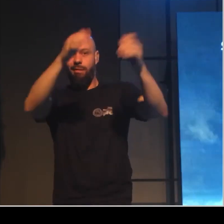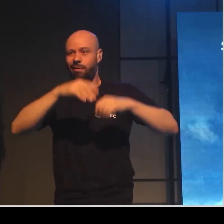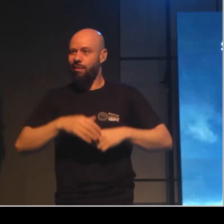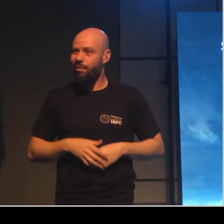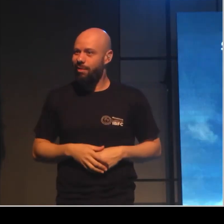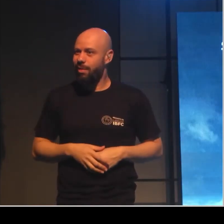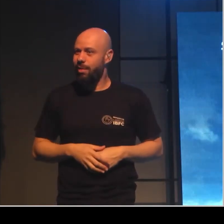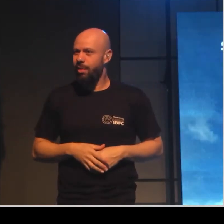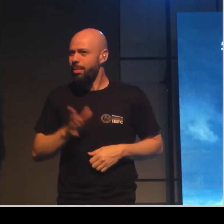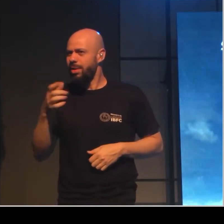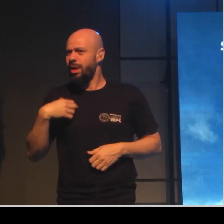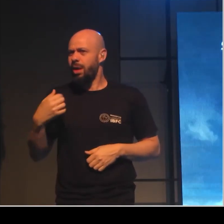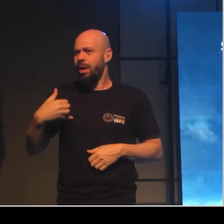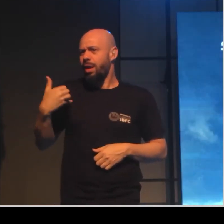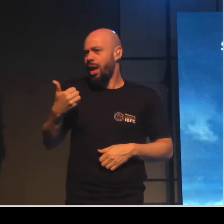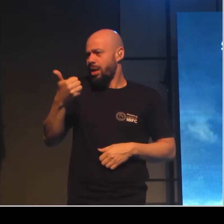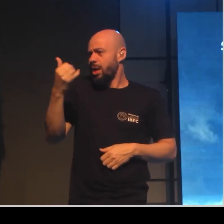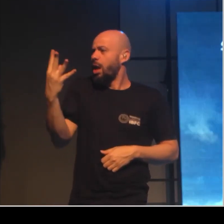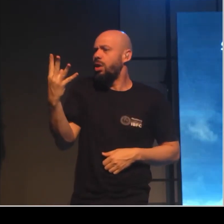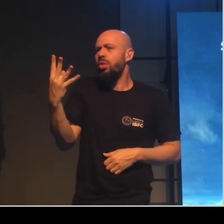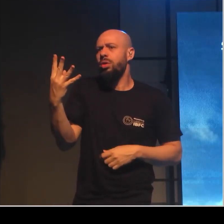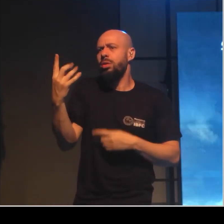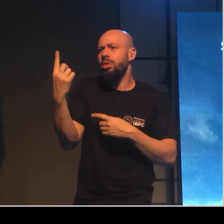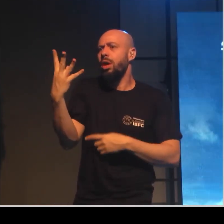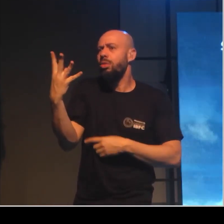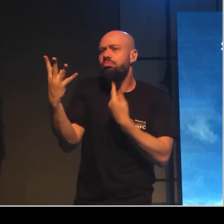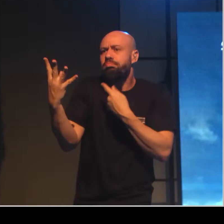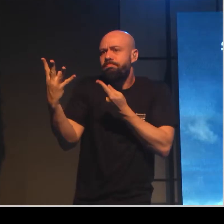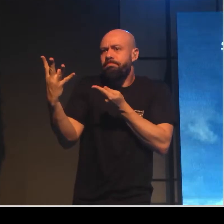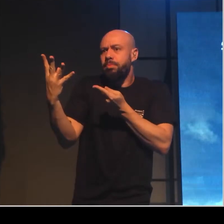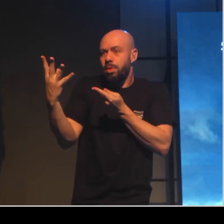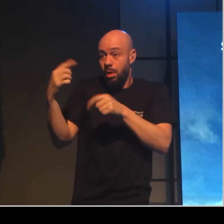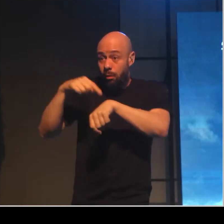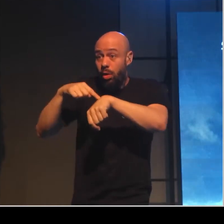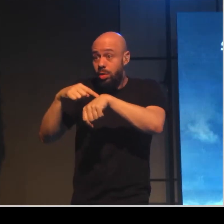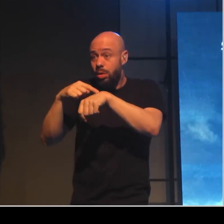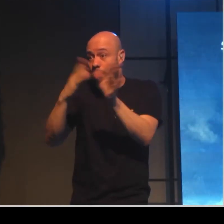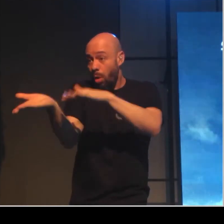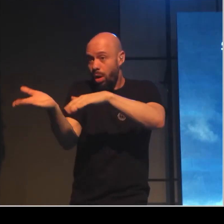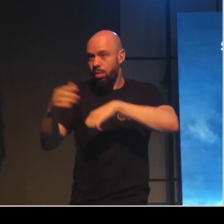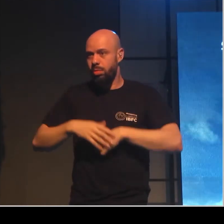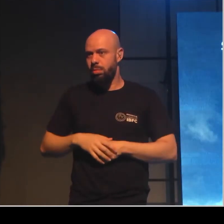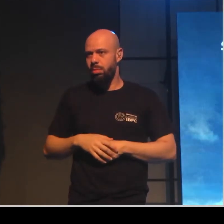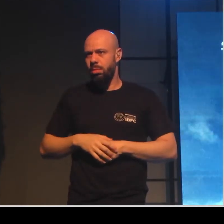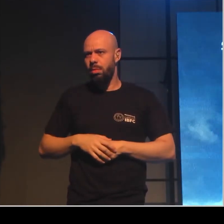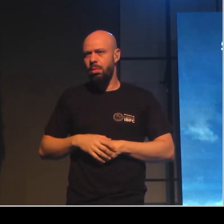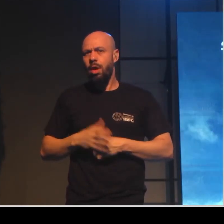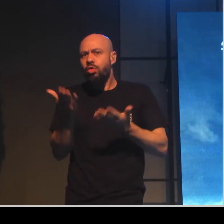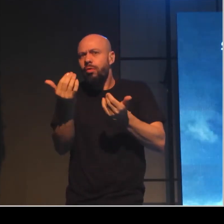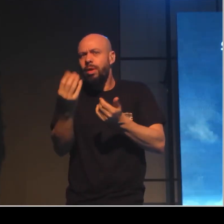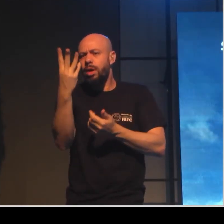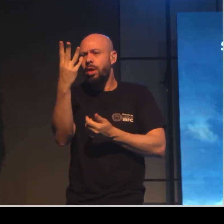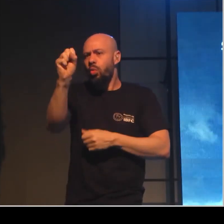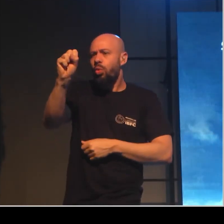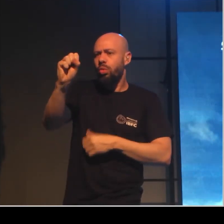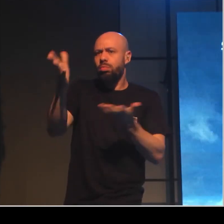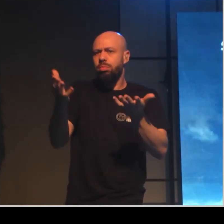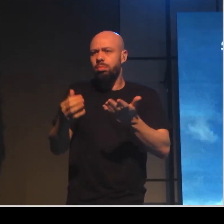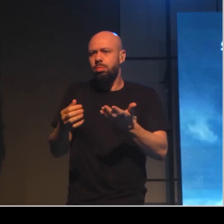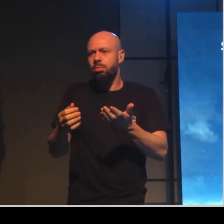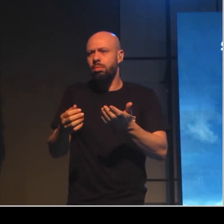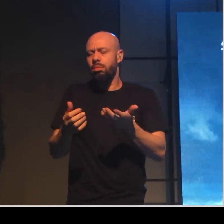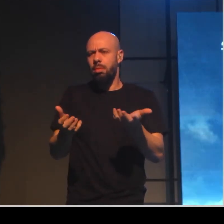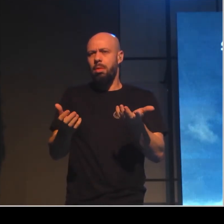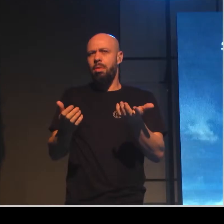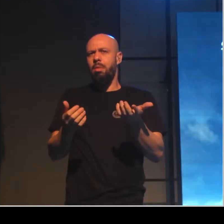Tá, mas e a menina de 14 anos? E o rapaz de 38? E a mulher de 60, que de